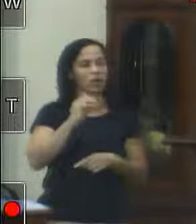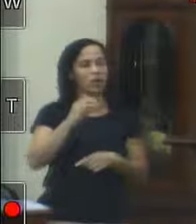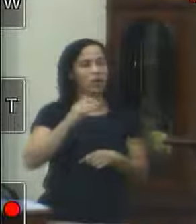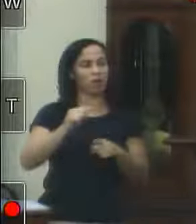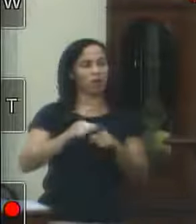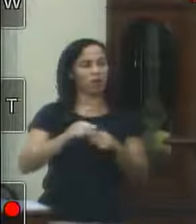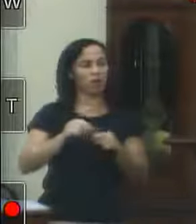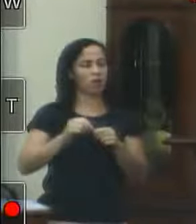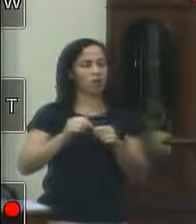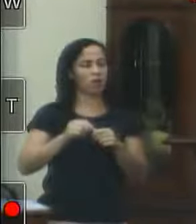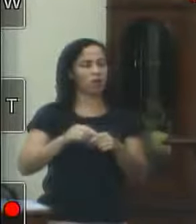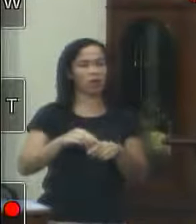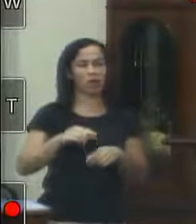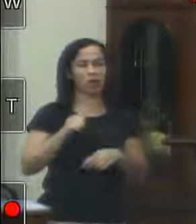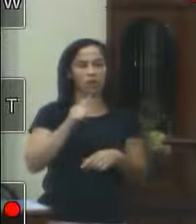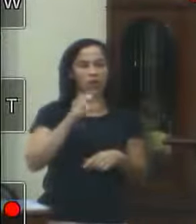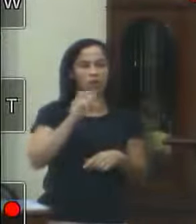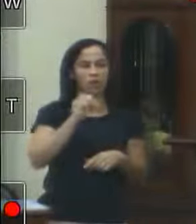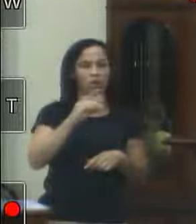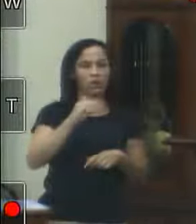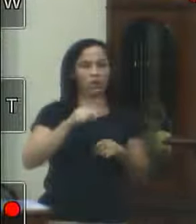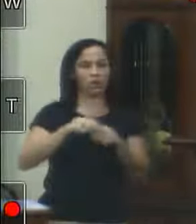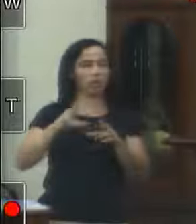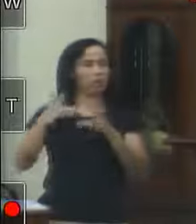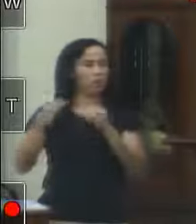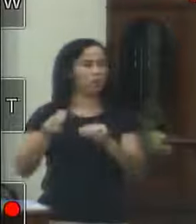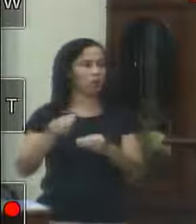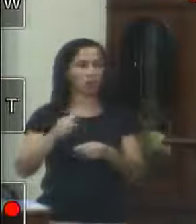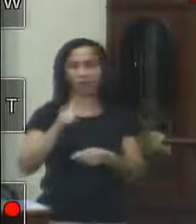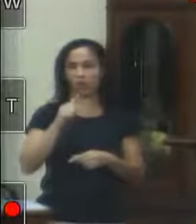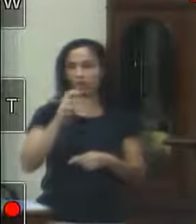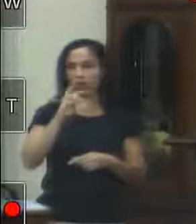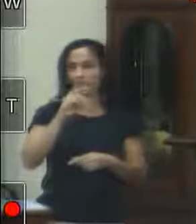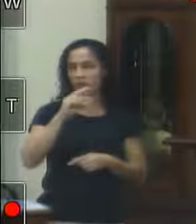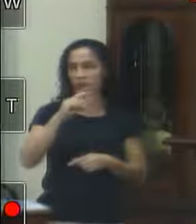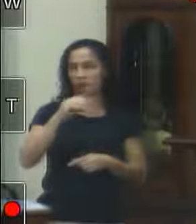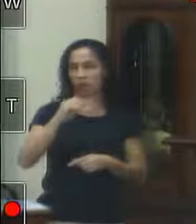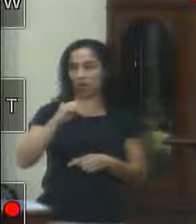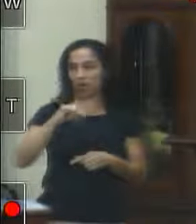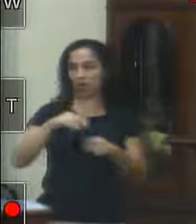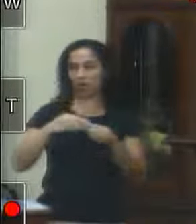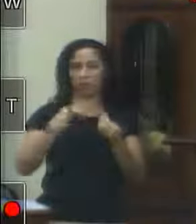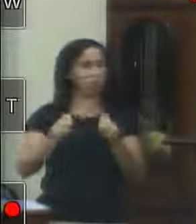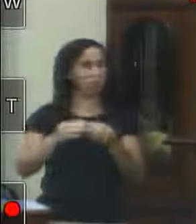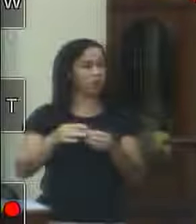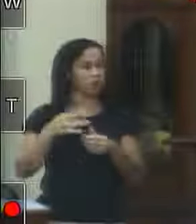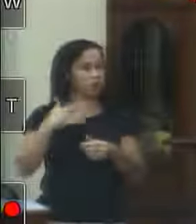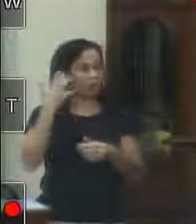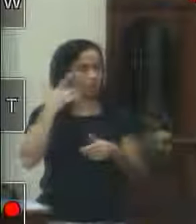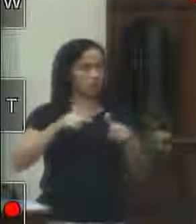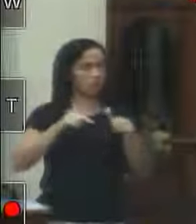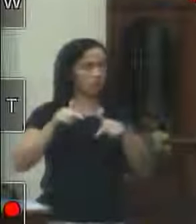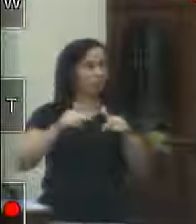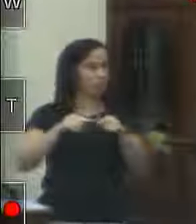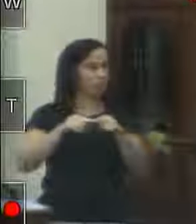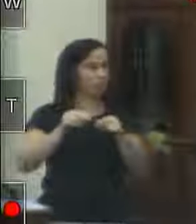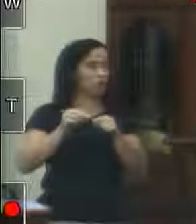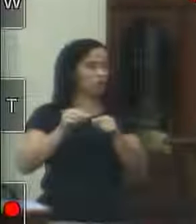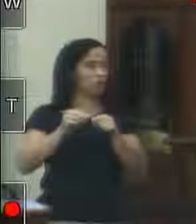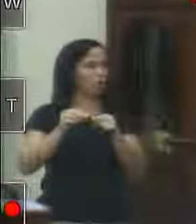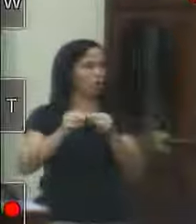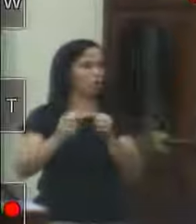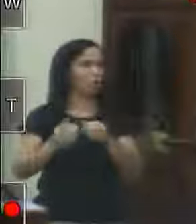Fecha um estabelecimento, a Glória que é responsável. Tudo é a Glória que é responsável. Agora, gente, estou fazendo meu serviço. E faço